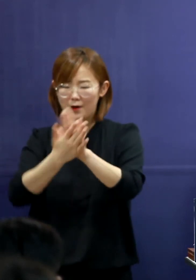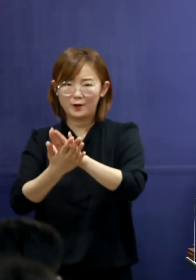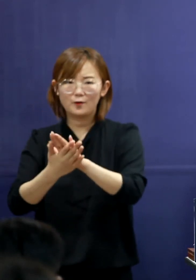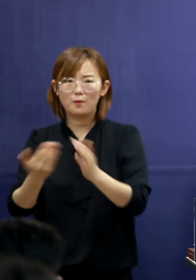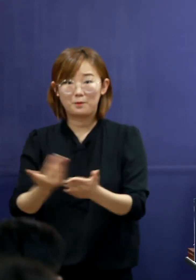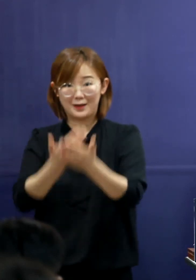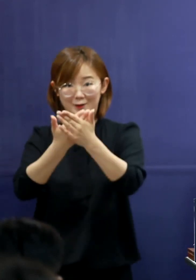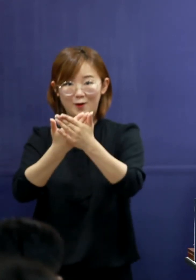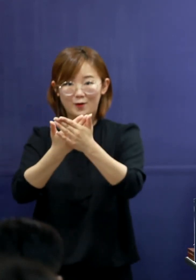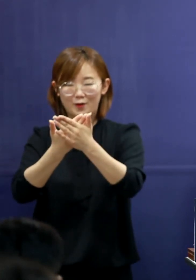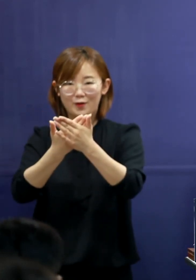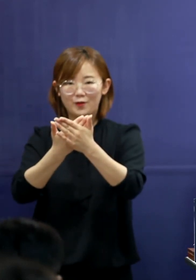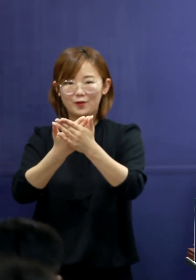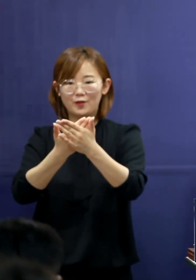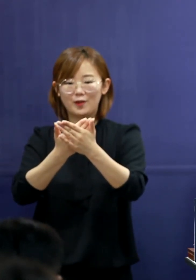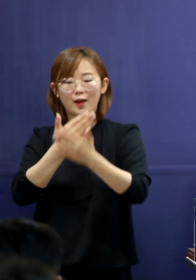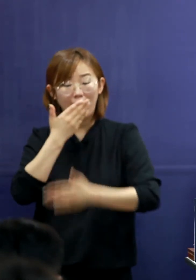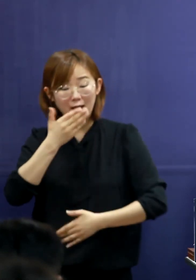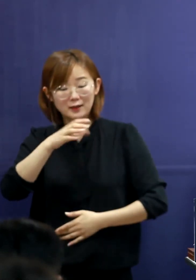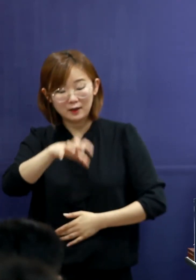첫째는 재개발은 주민들의